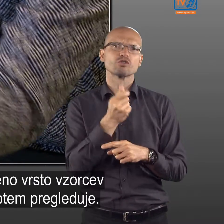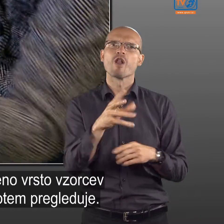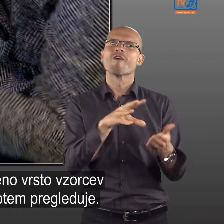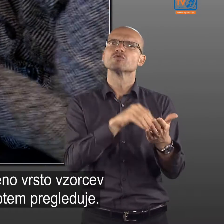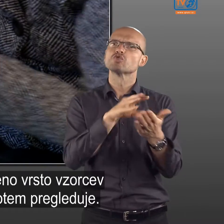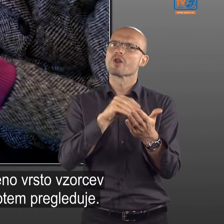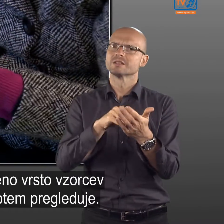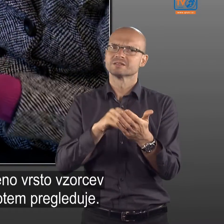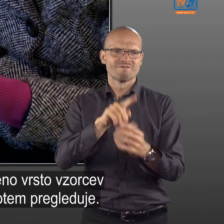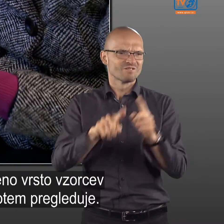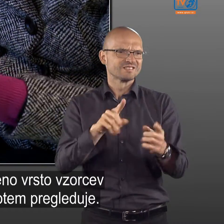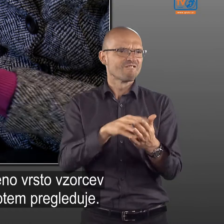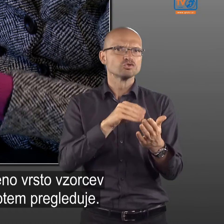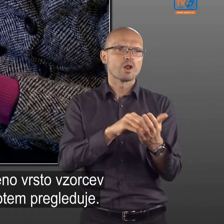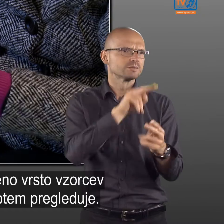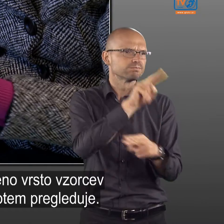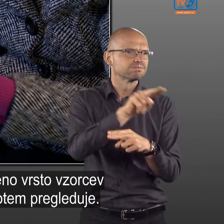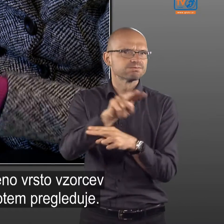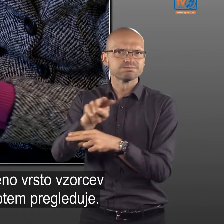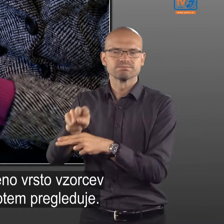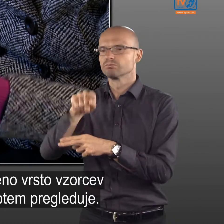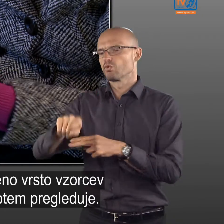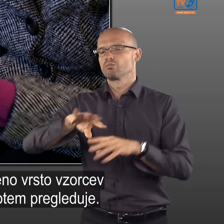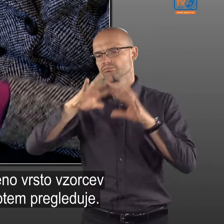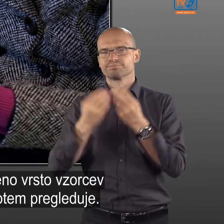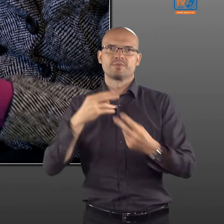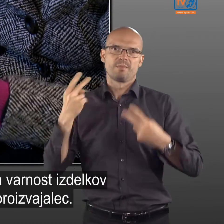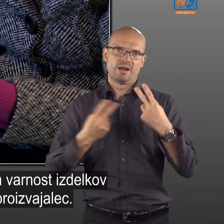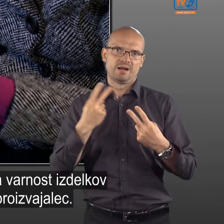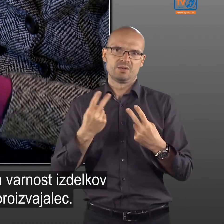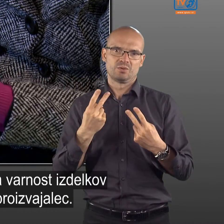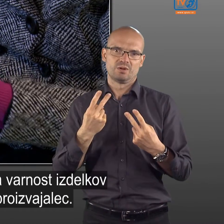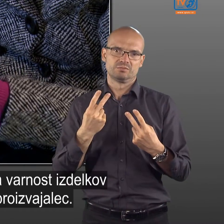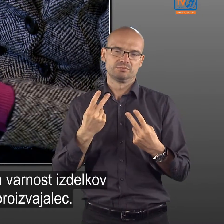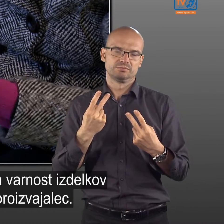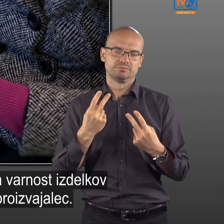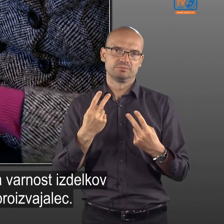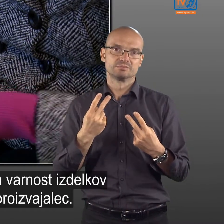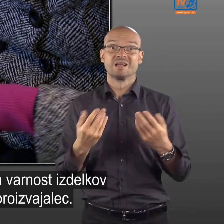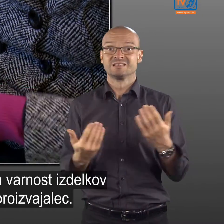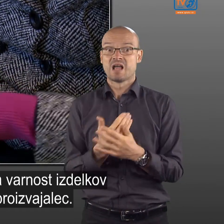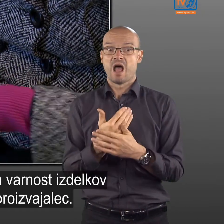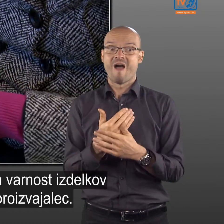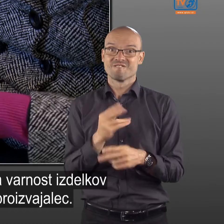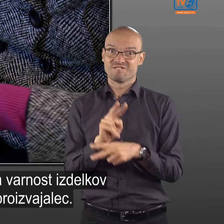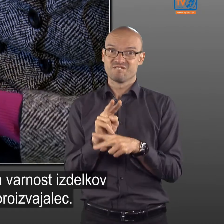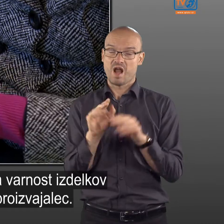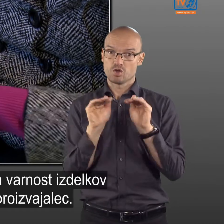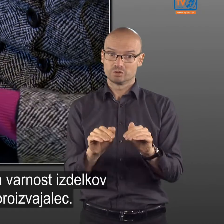vzorcev in določene vrste vzorcev jemlje in se to potem pregleduje. Vsekakor je pa za